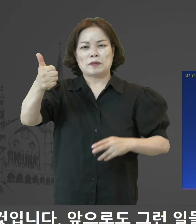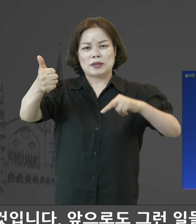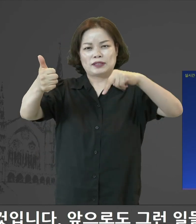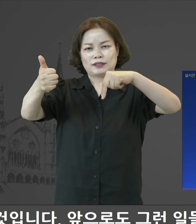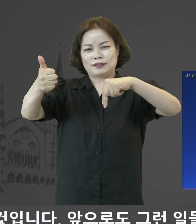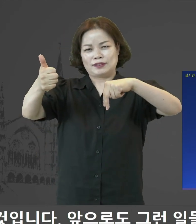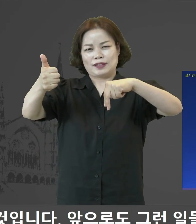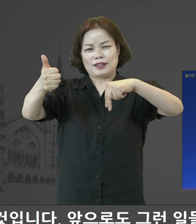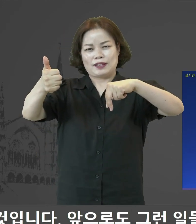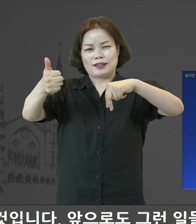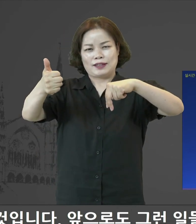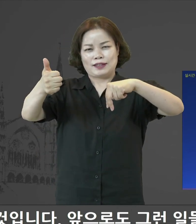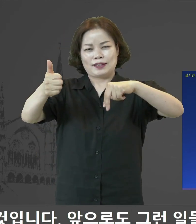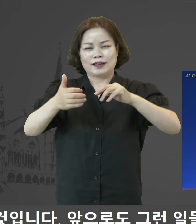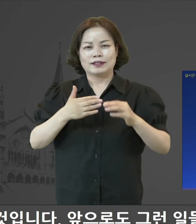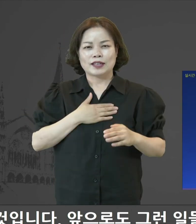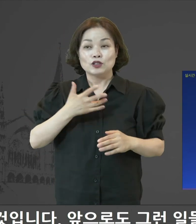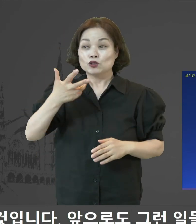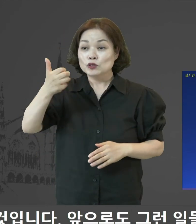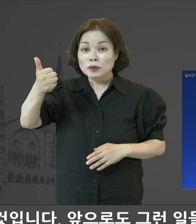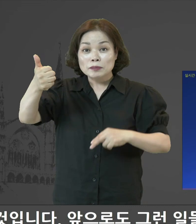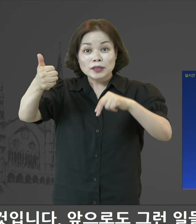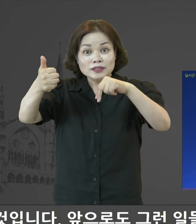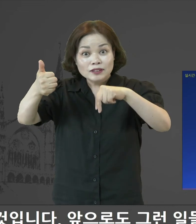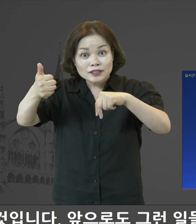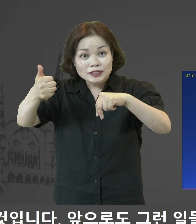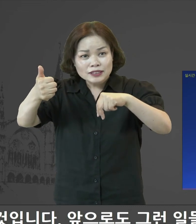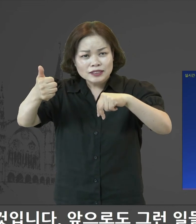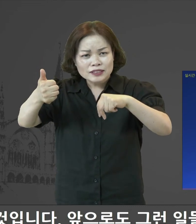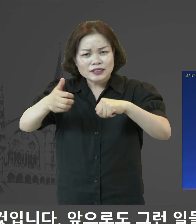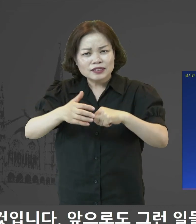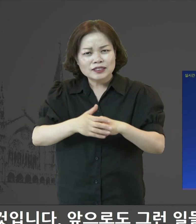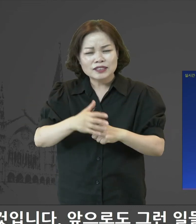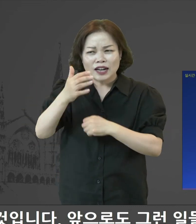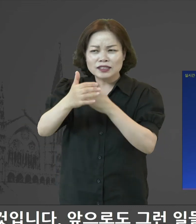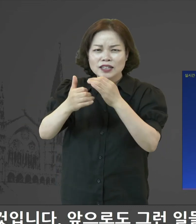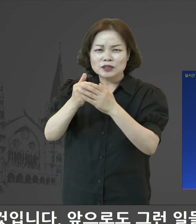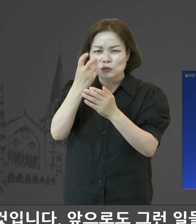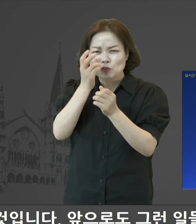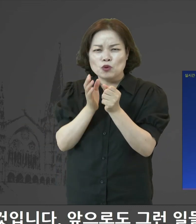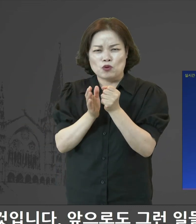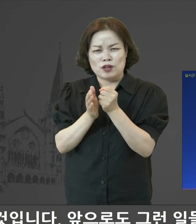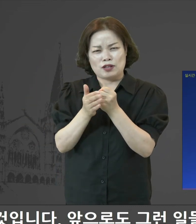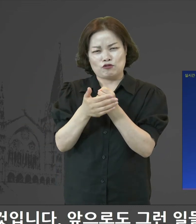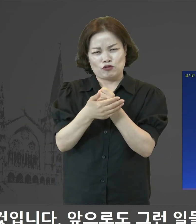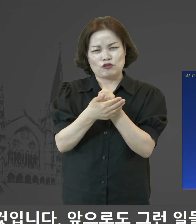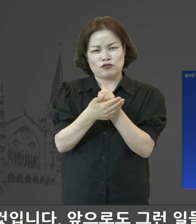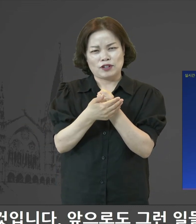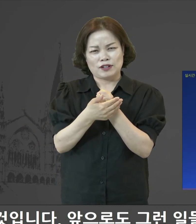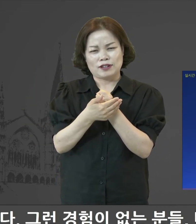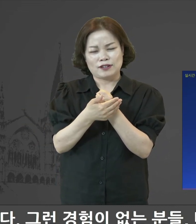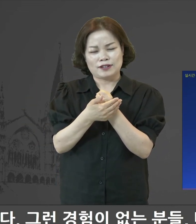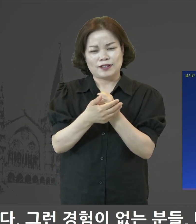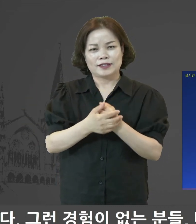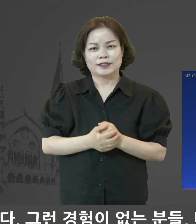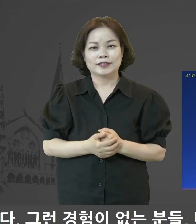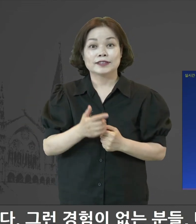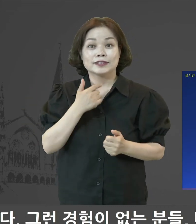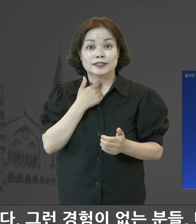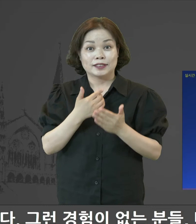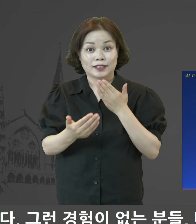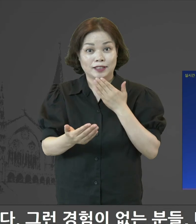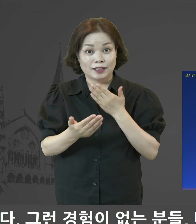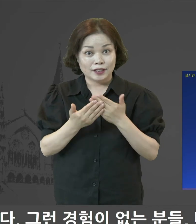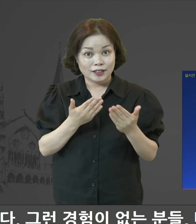야, 내가 주님 앞에 서는 게 이렇게 하나님이 날 보호해 주신 거구나 하는 것을 경험하실